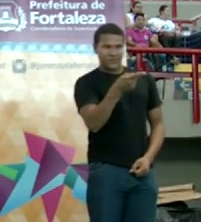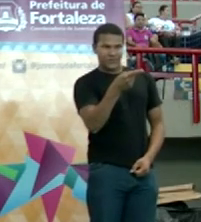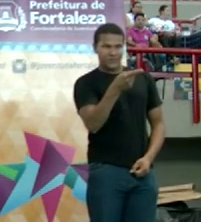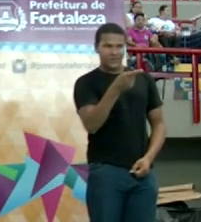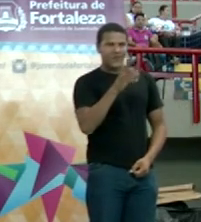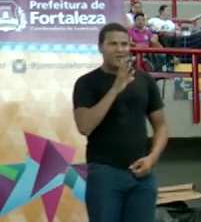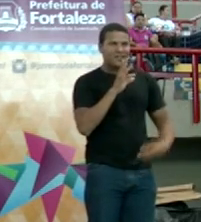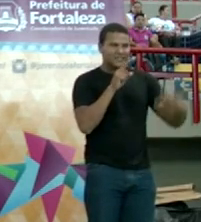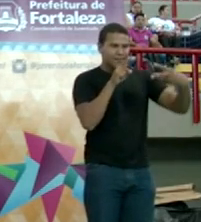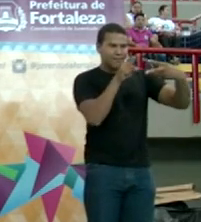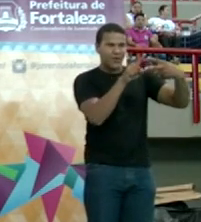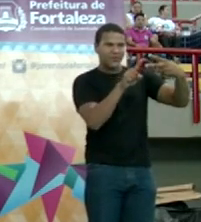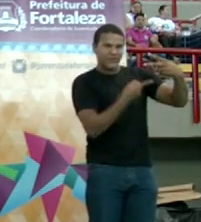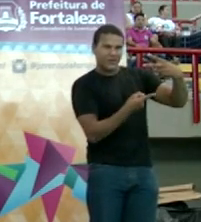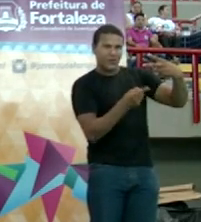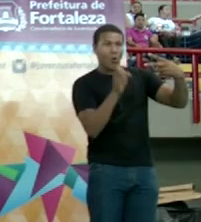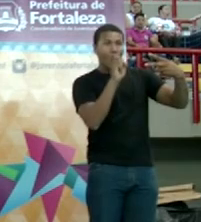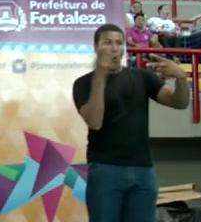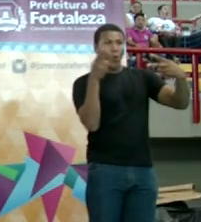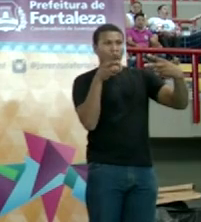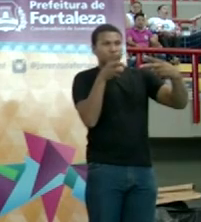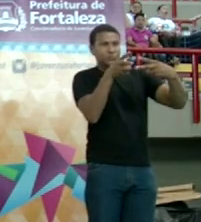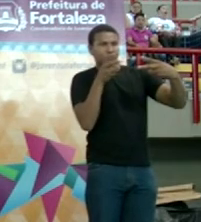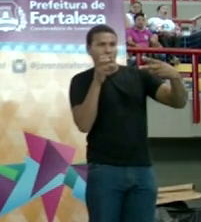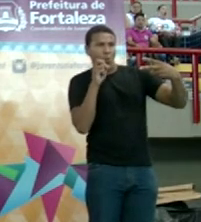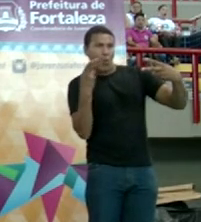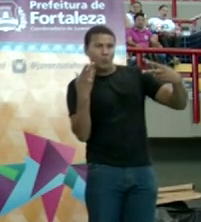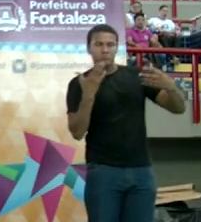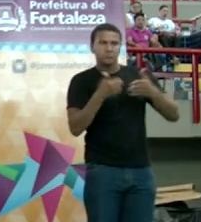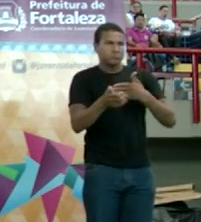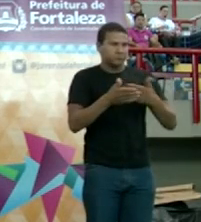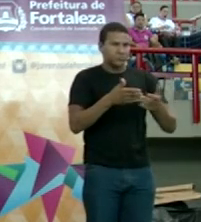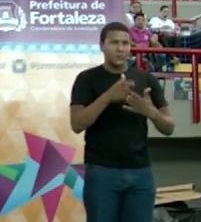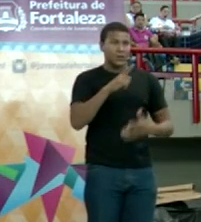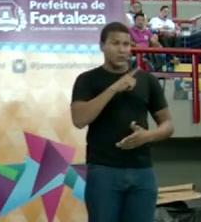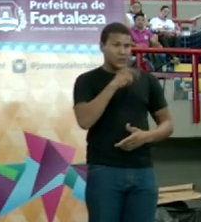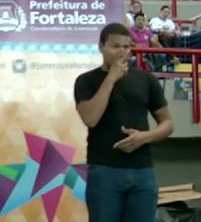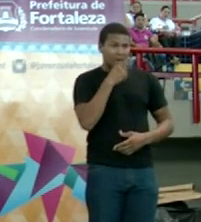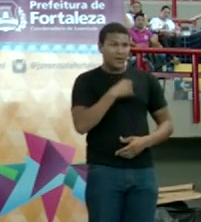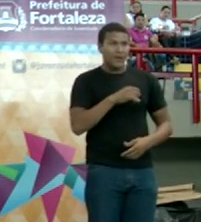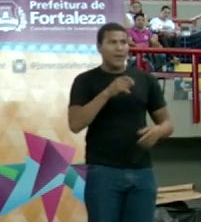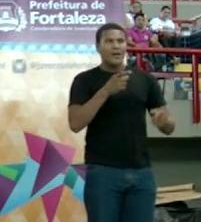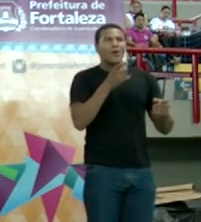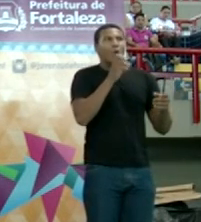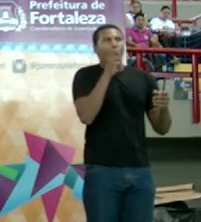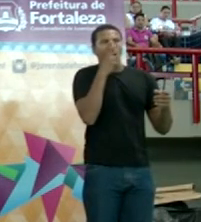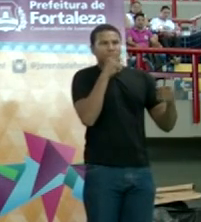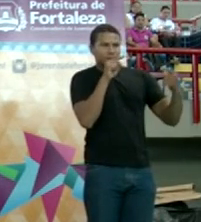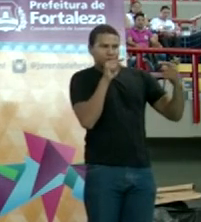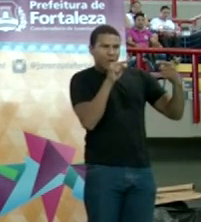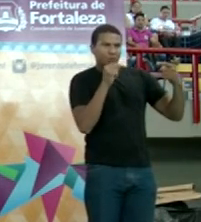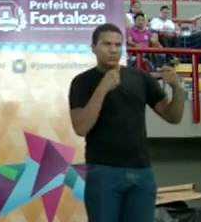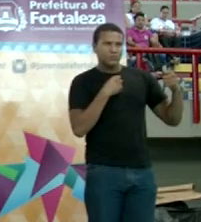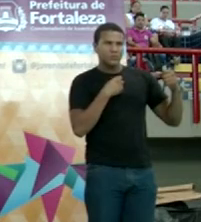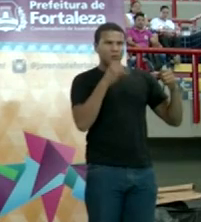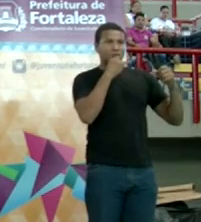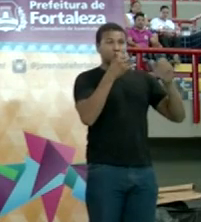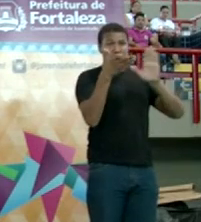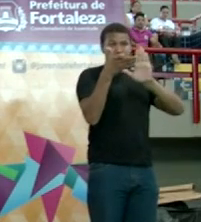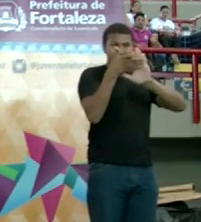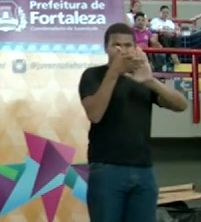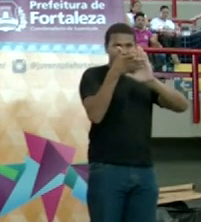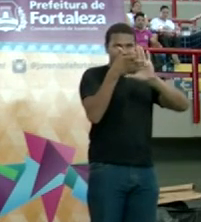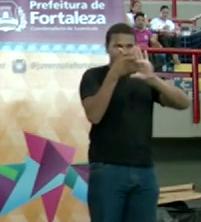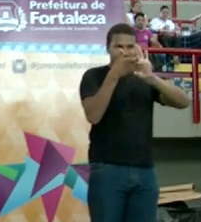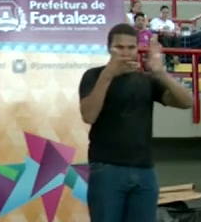introdução com 6 linhas, você pode, no lugar de uma parada, fazer 2. Você dá 2 paradas,